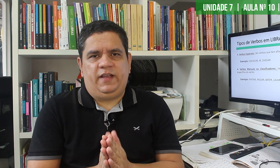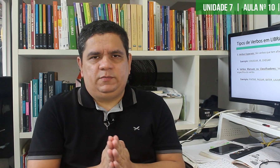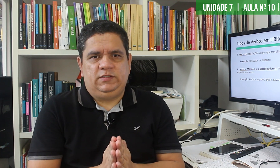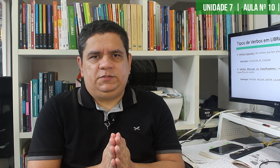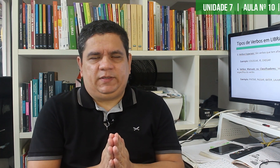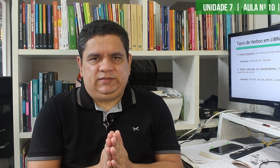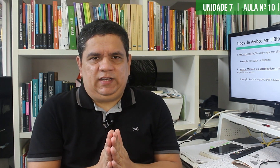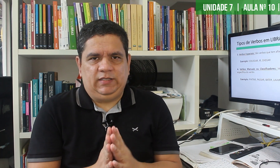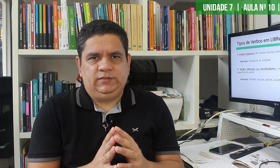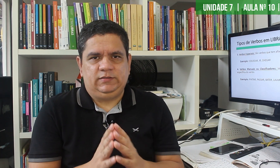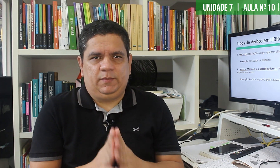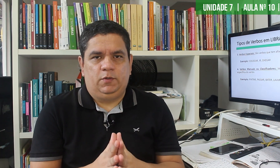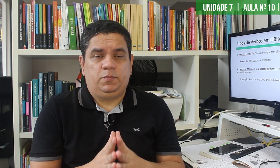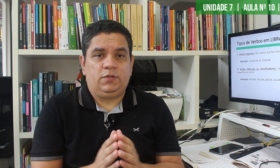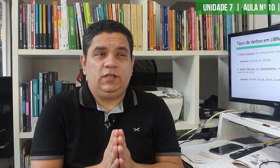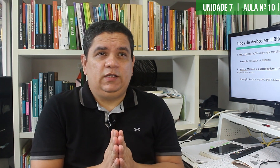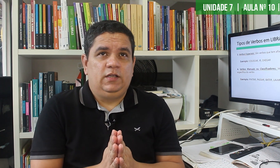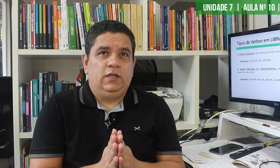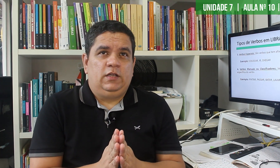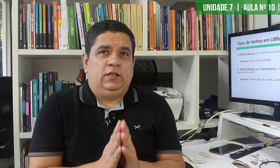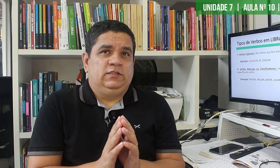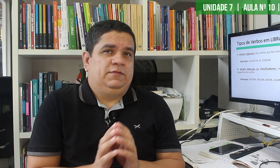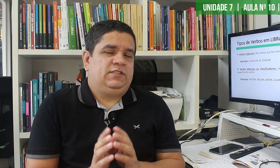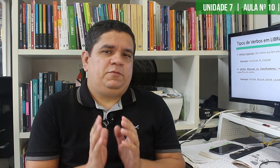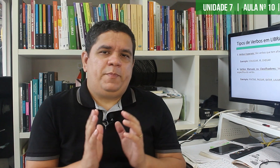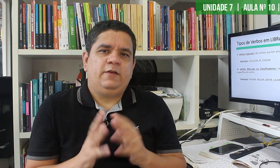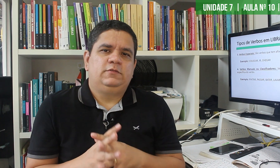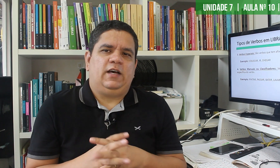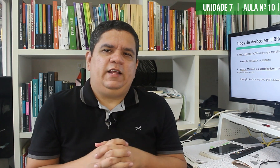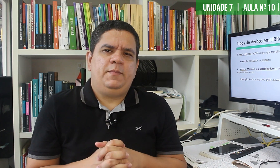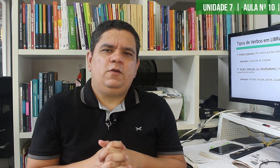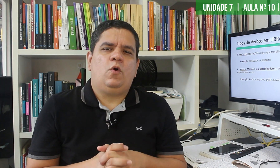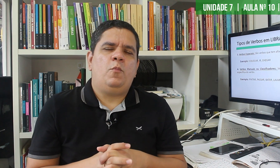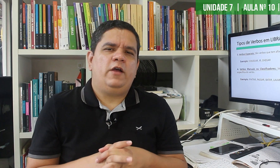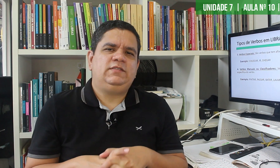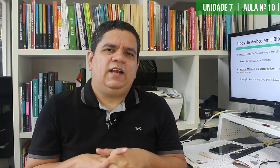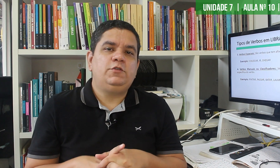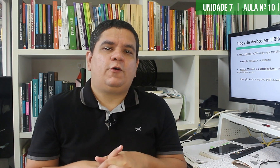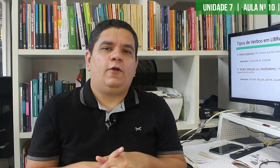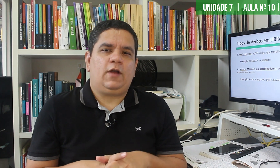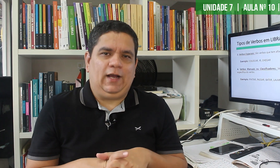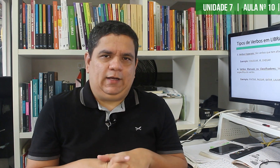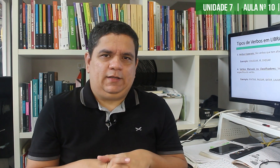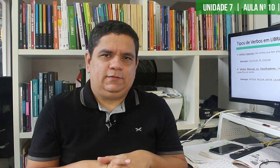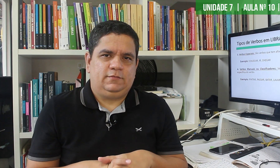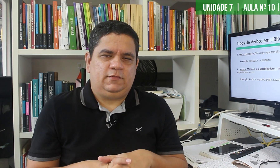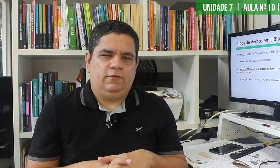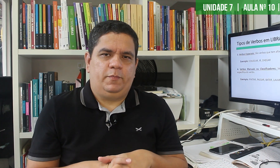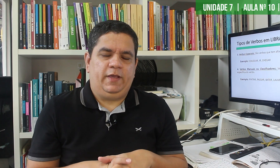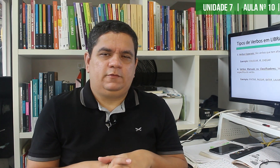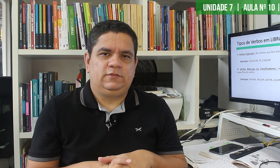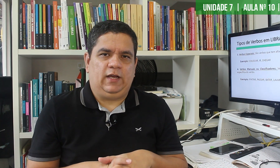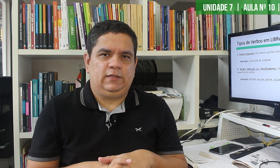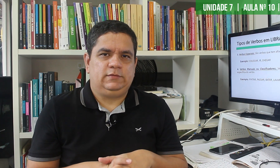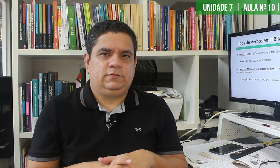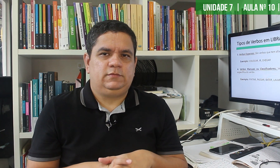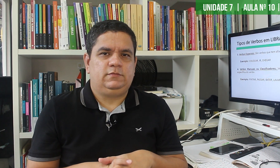verbos espaciais, tá bom? Por quê? Se vocês me perguntarem, Hermínio, como é o sinal de colocar? Eu vou perguntar